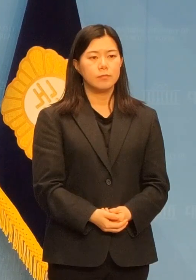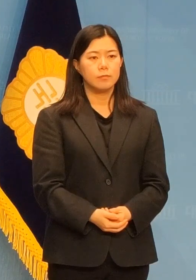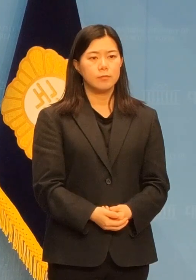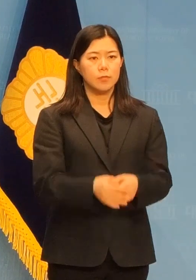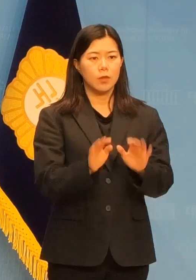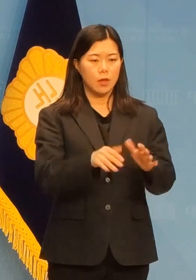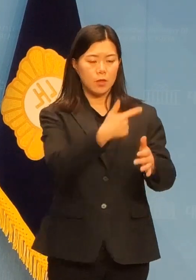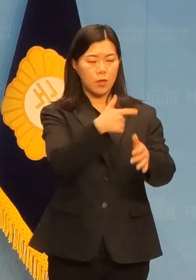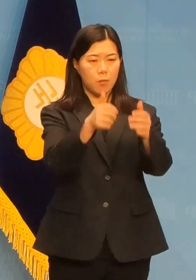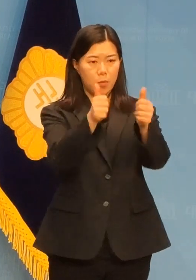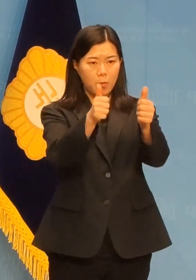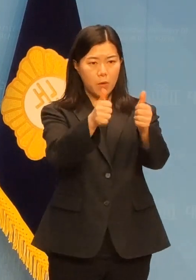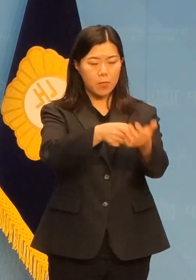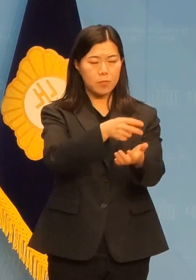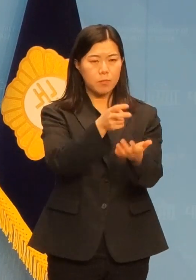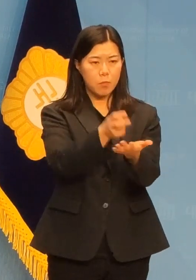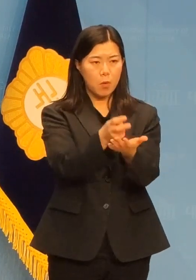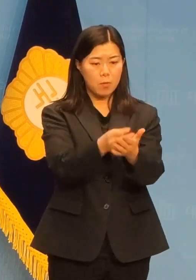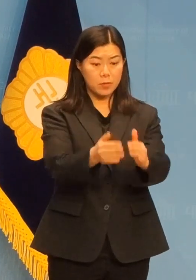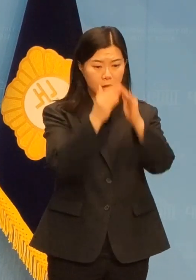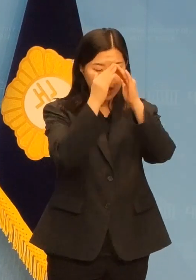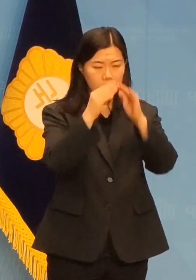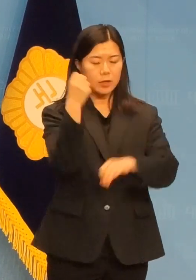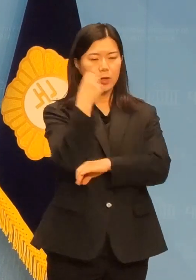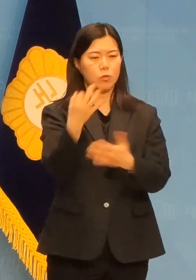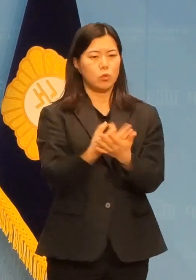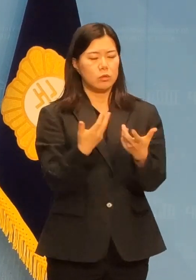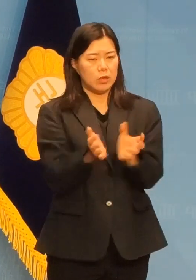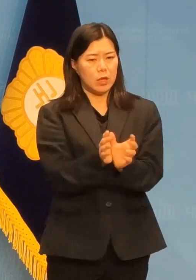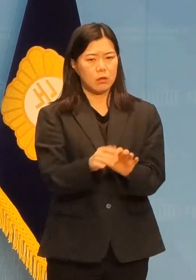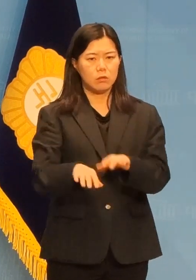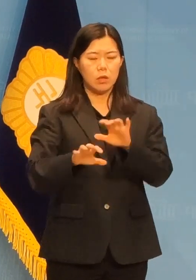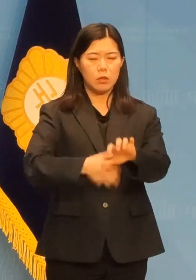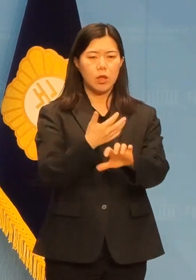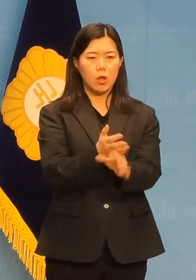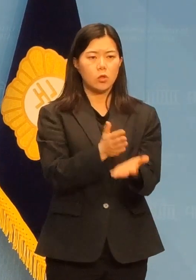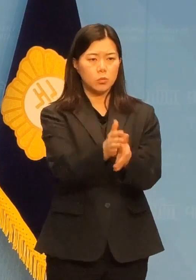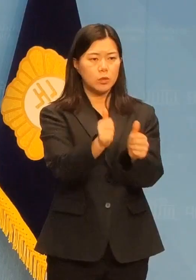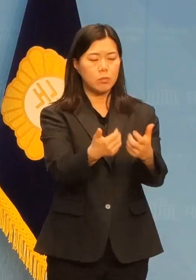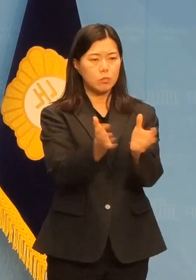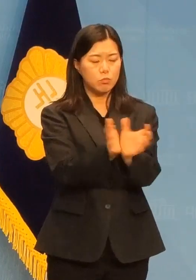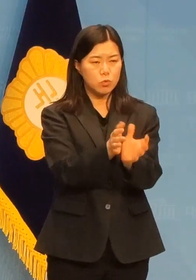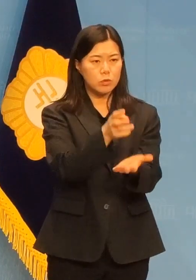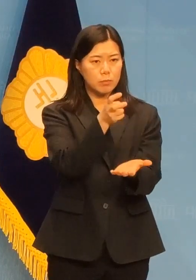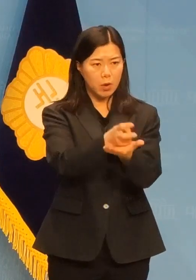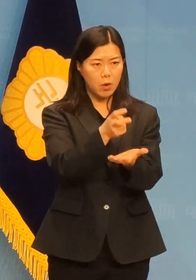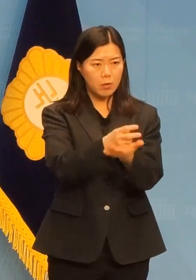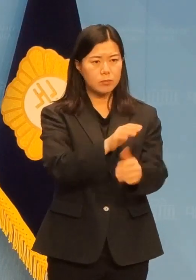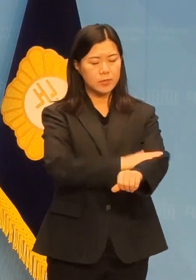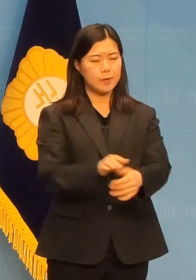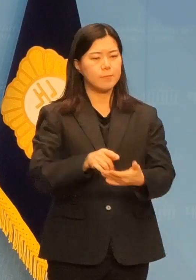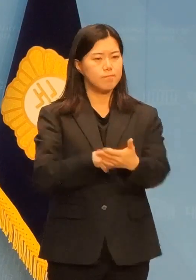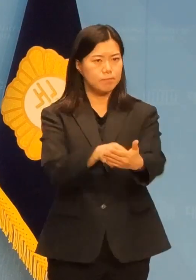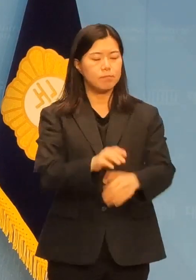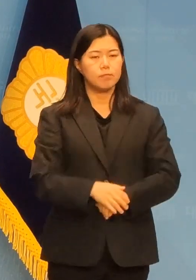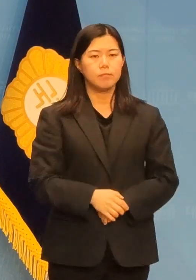만시지탄 대법원 예규 제정, 기본소득당은 내란전담재판부 설치법 차질 없이